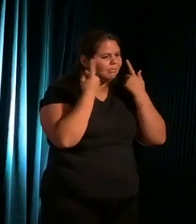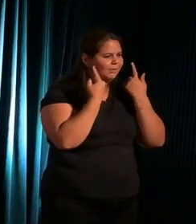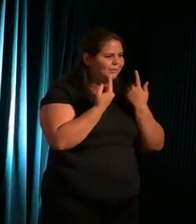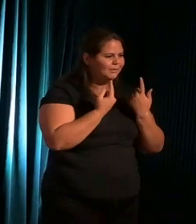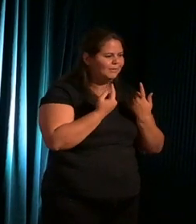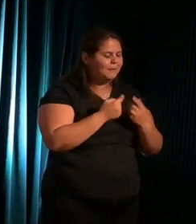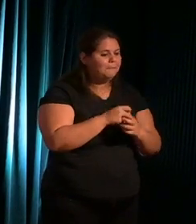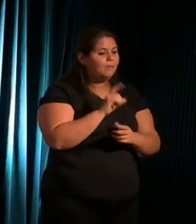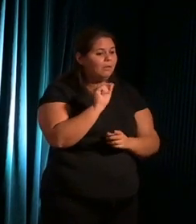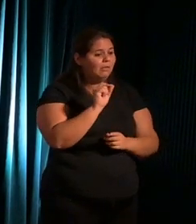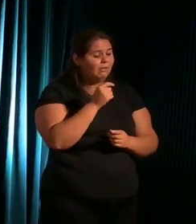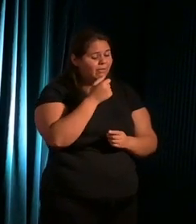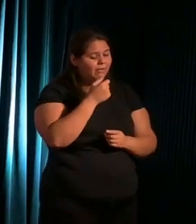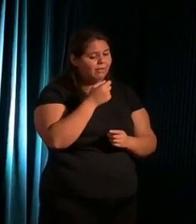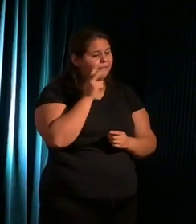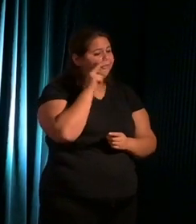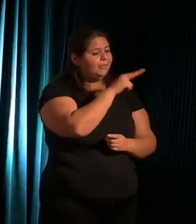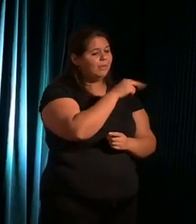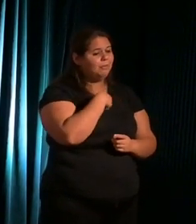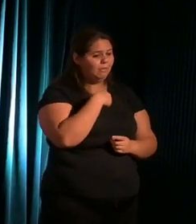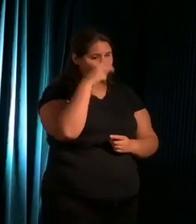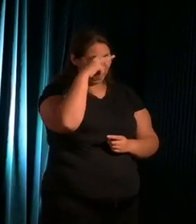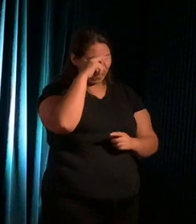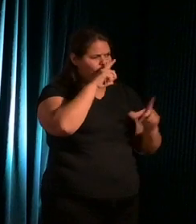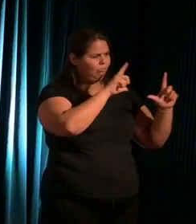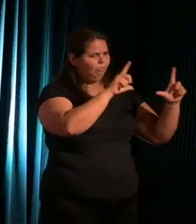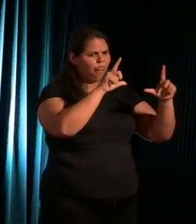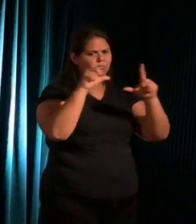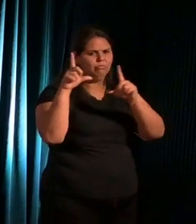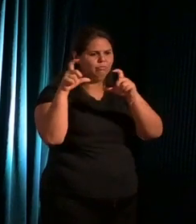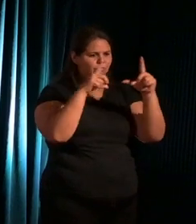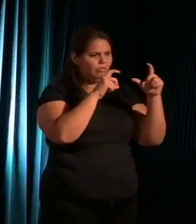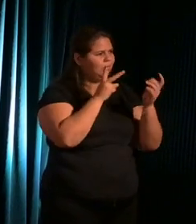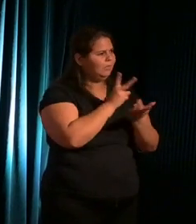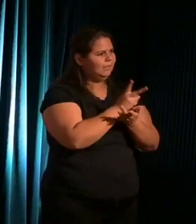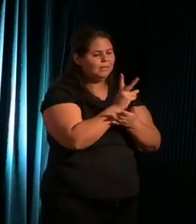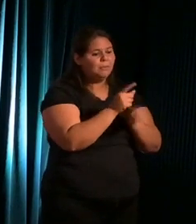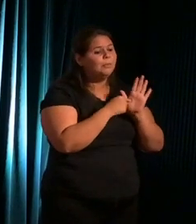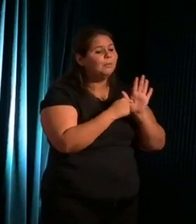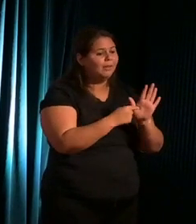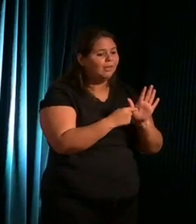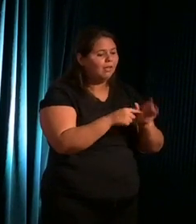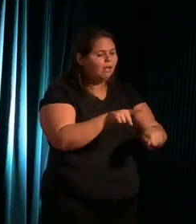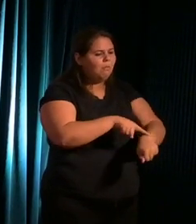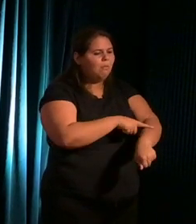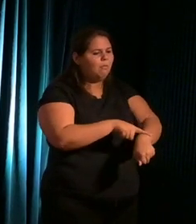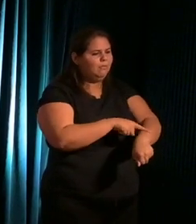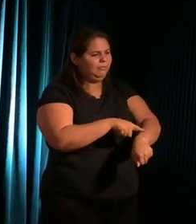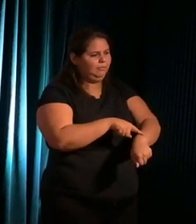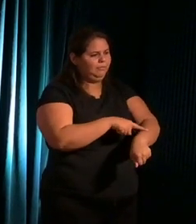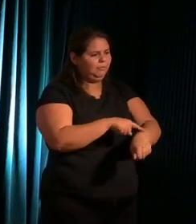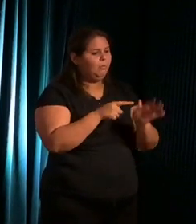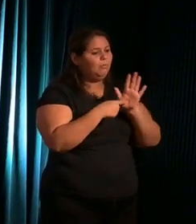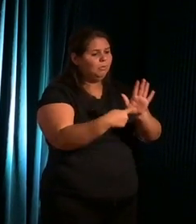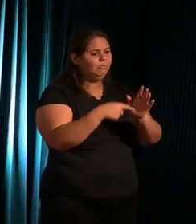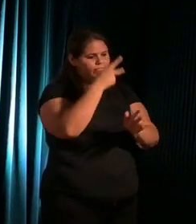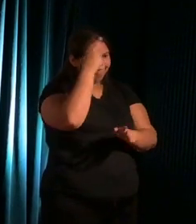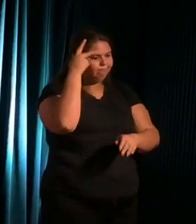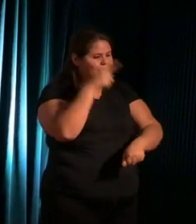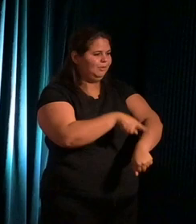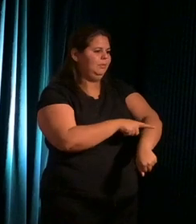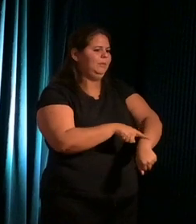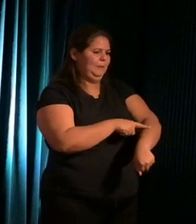minha história fotográfica em relação à exaltação da negritude. Então, eu acho